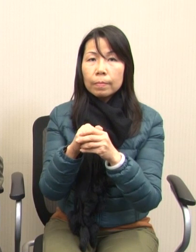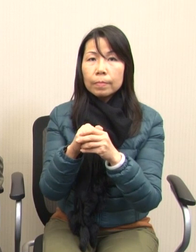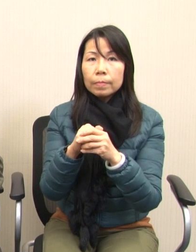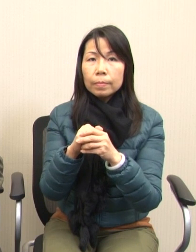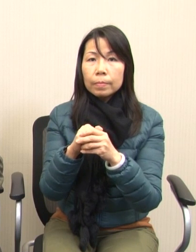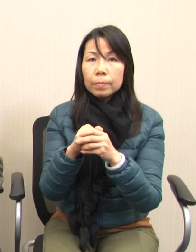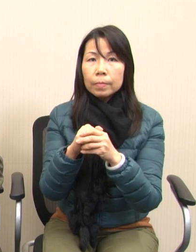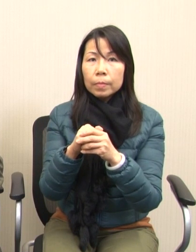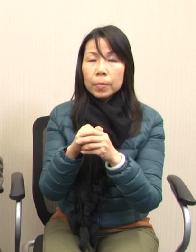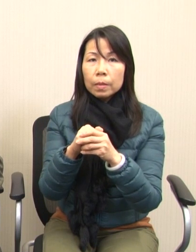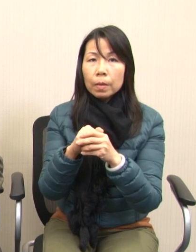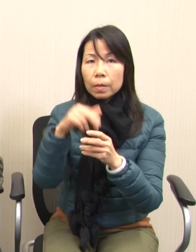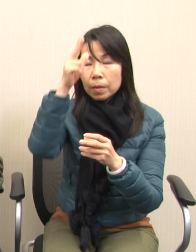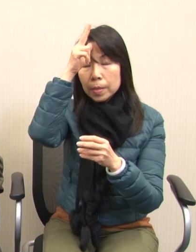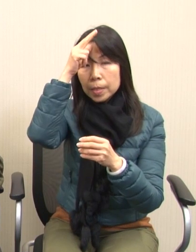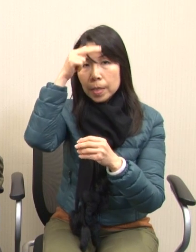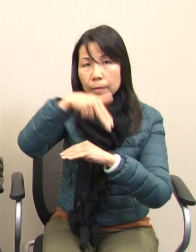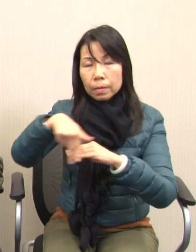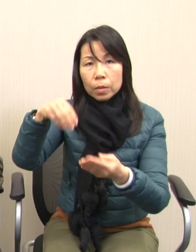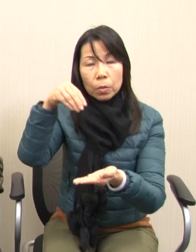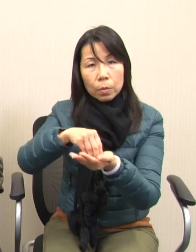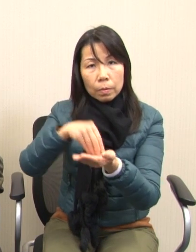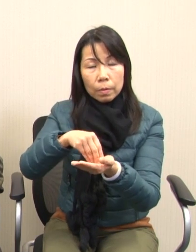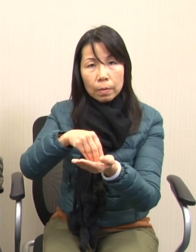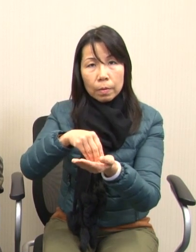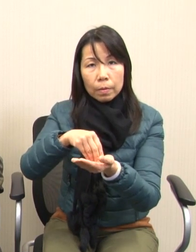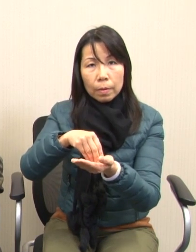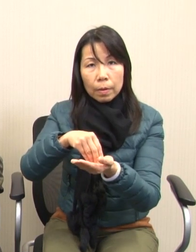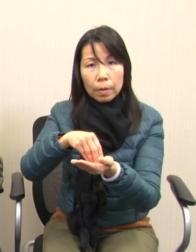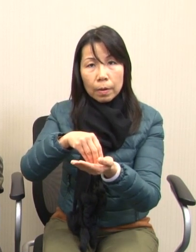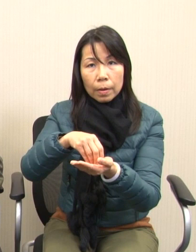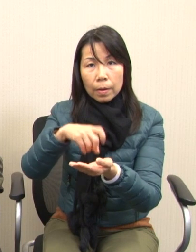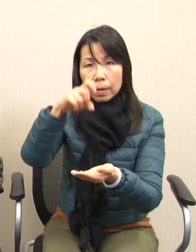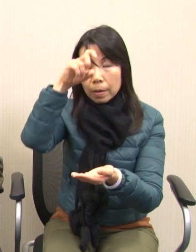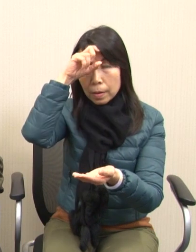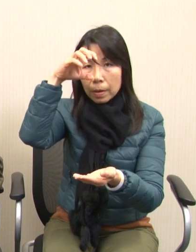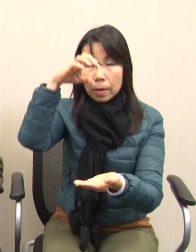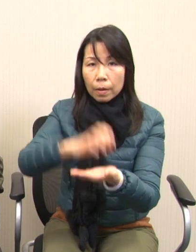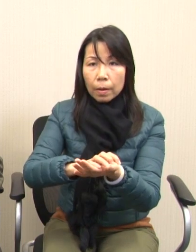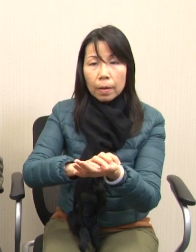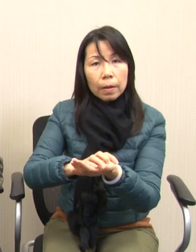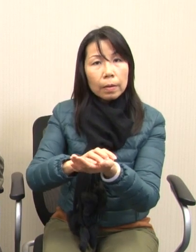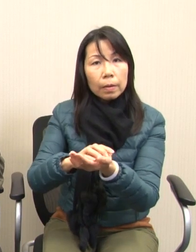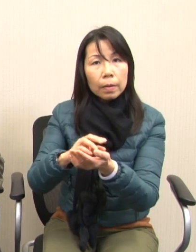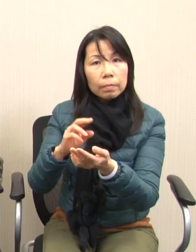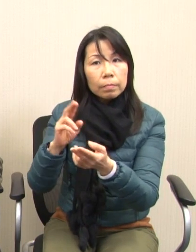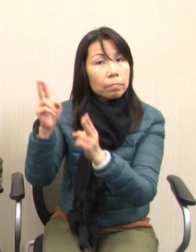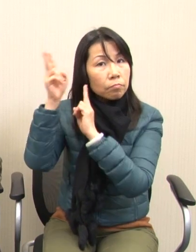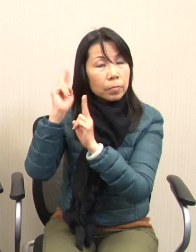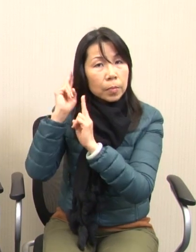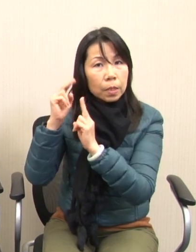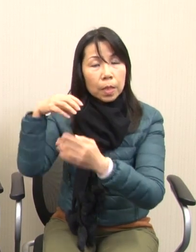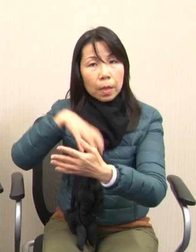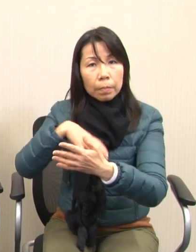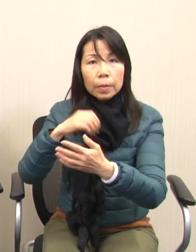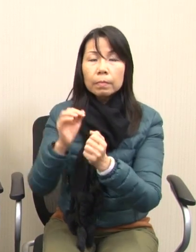所有的政治決定都是在記載的歷史氛圍下。那這個喂，那你